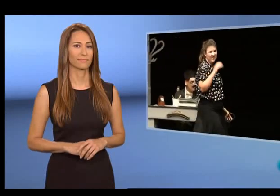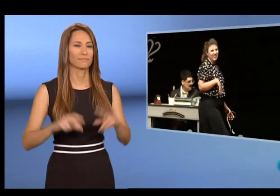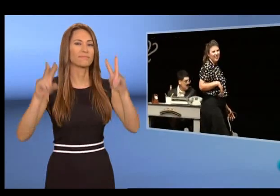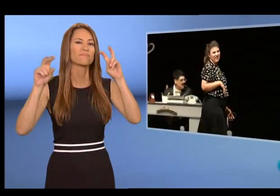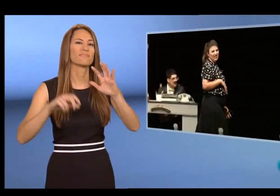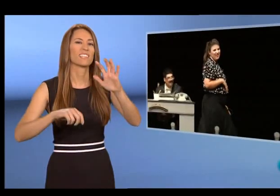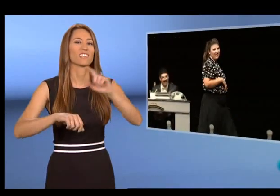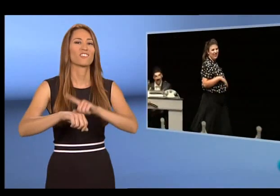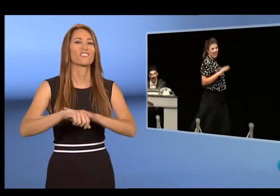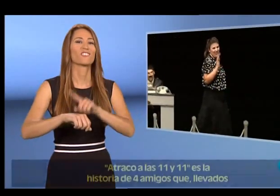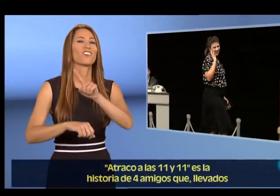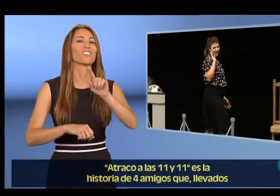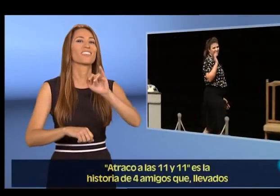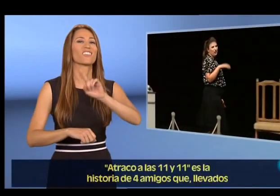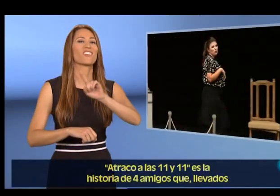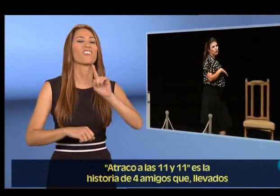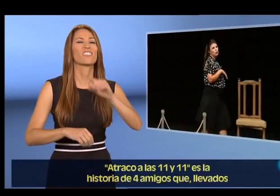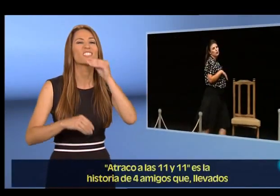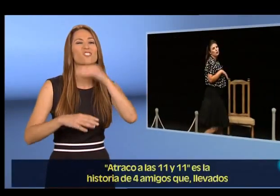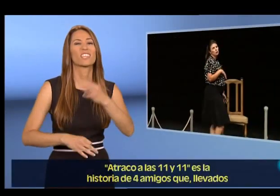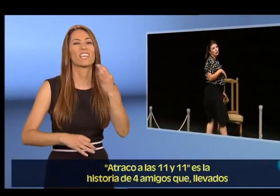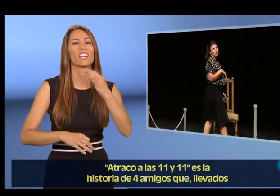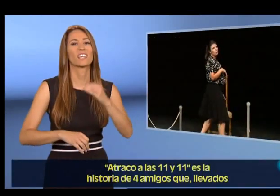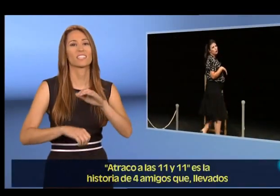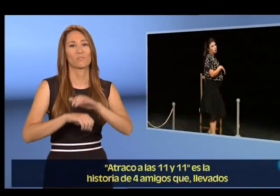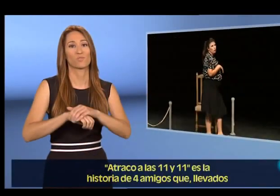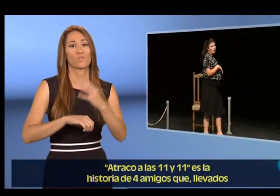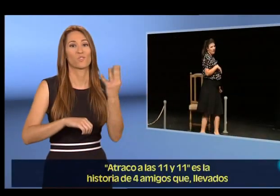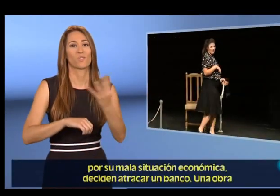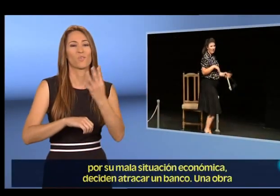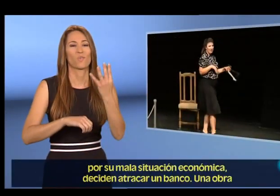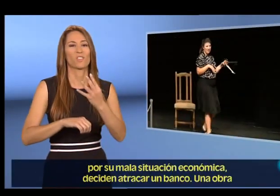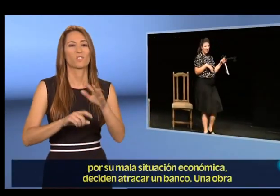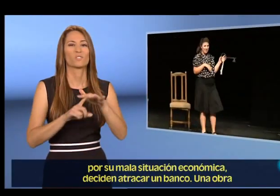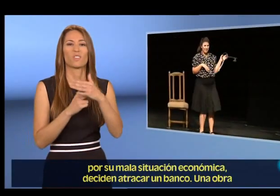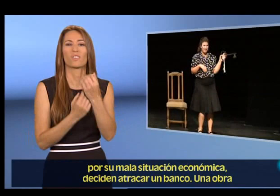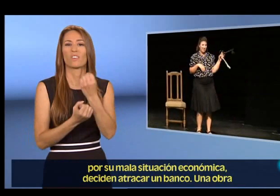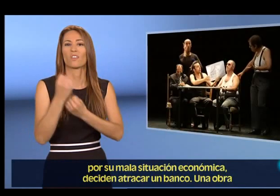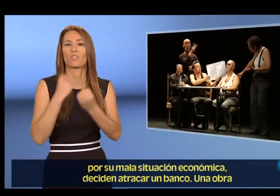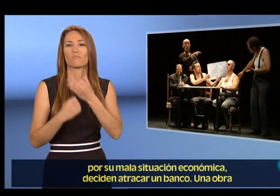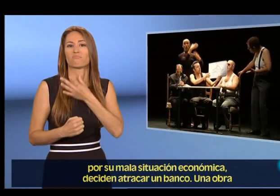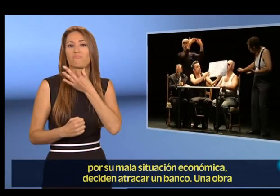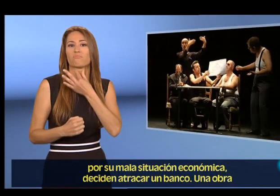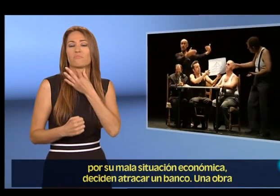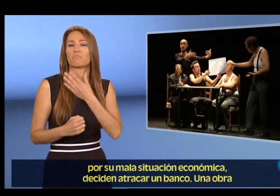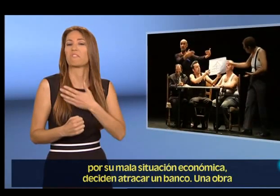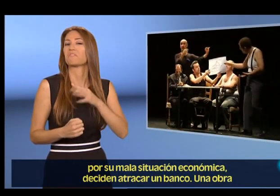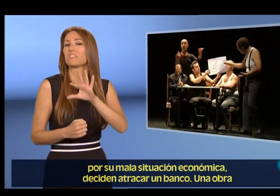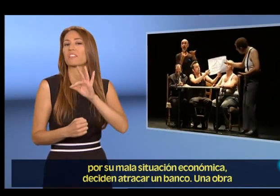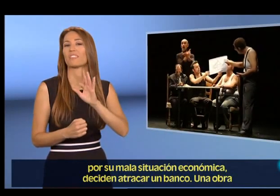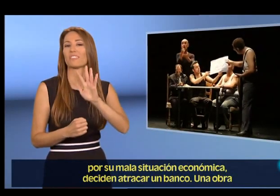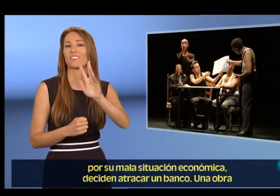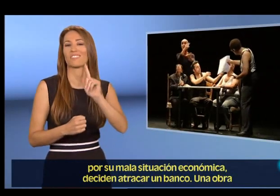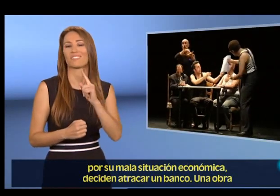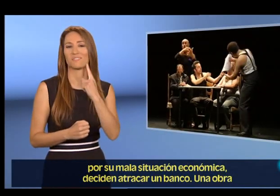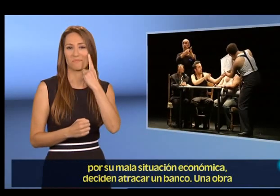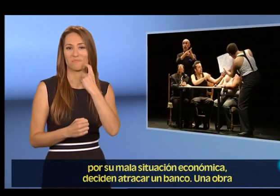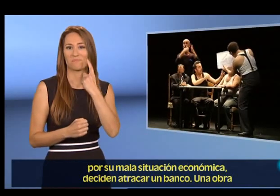Atraco a las 11 y 11 es la historia de cuatro amigos que, llevados por su mala situación económica, deciden atracar un banco,